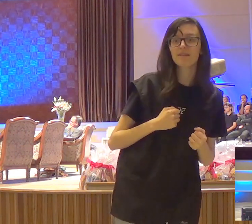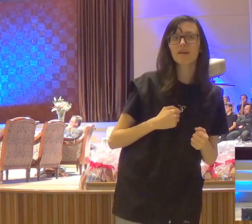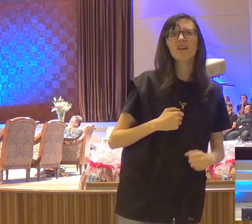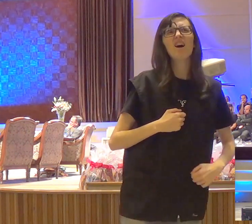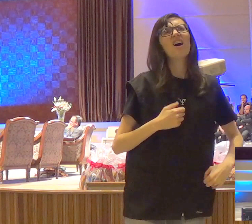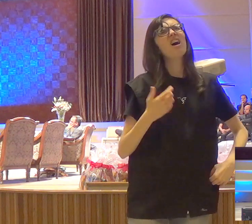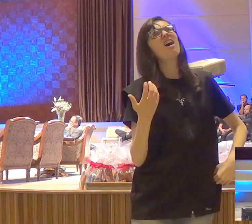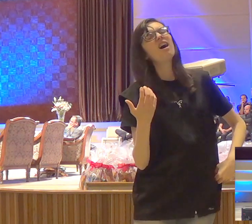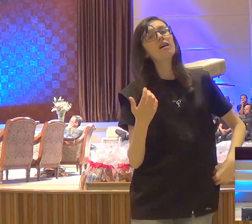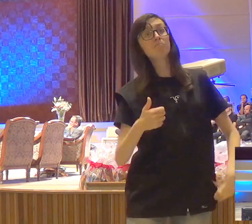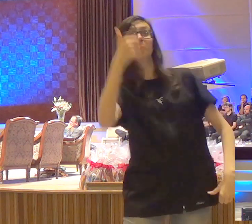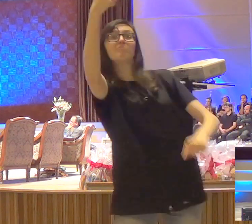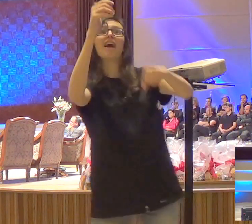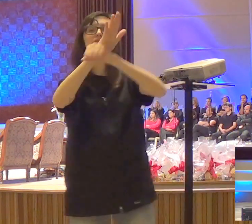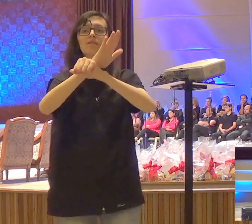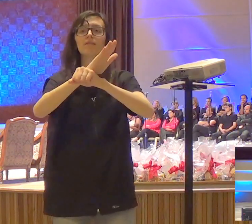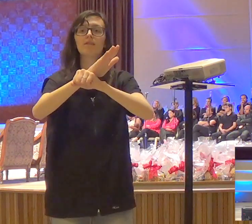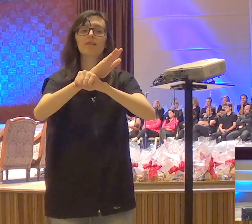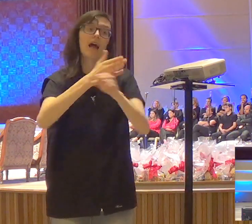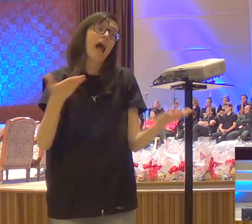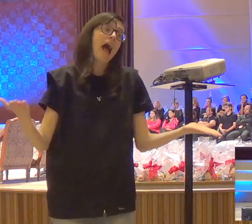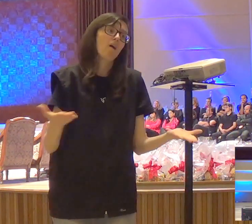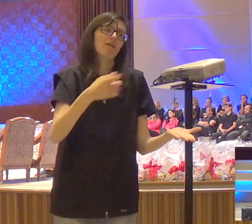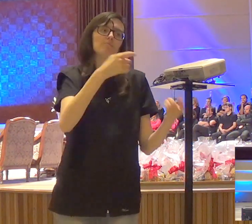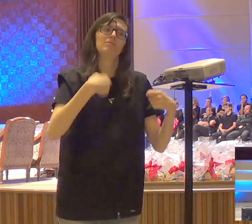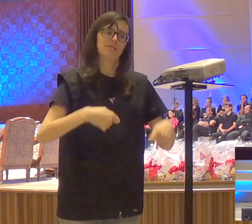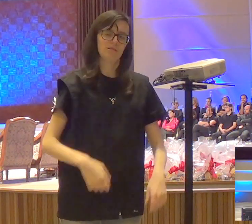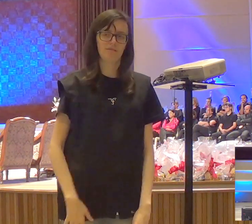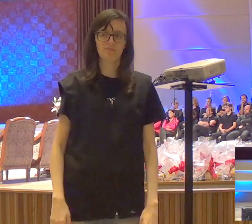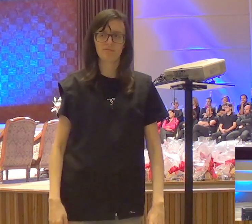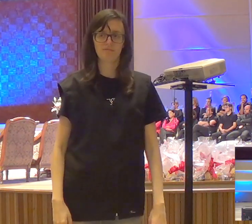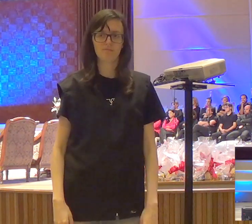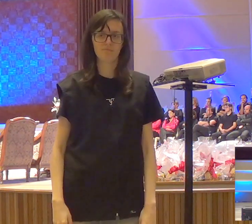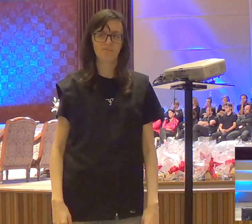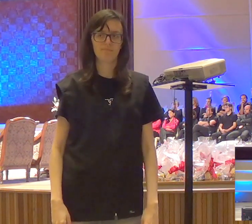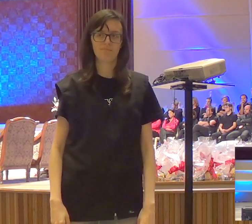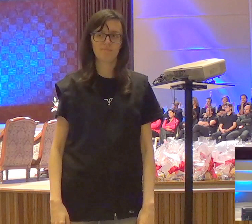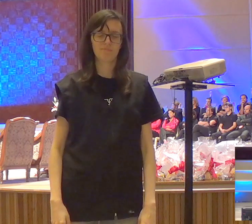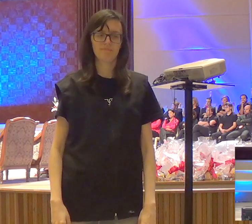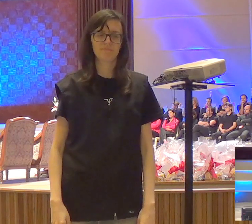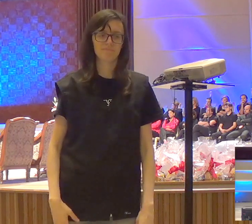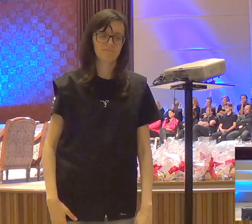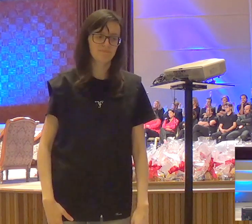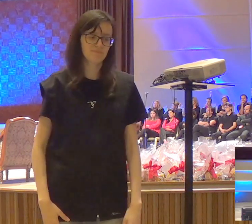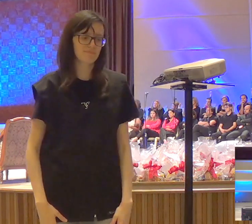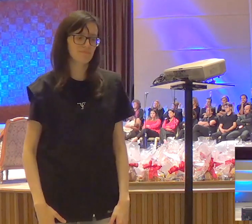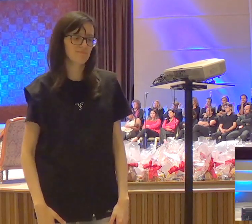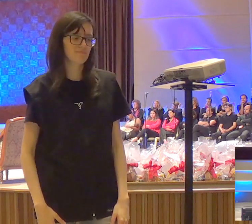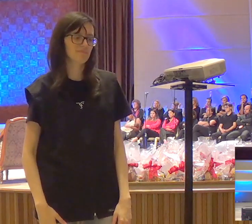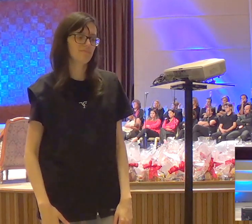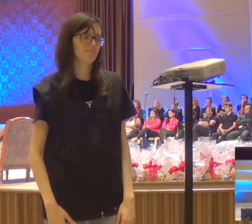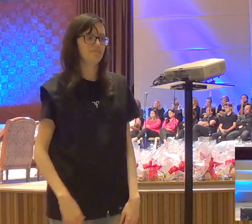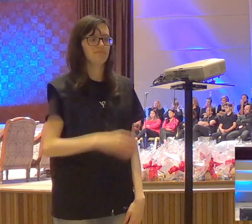Right now is when you get to make your decision. É agora que você precisa fazer essa decisão, tomar essa decisão. If you're going to say yes to